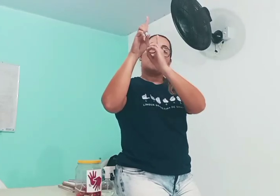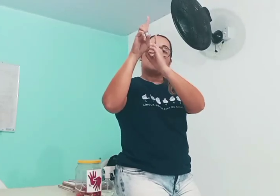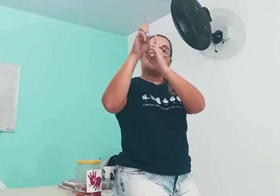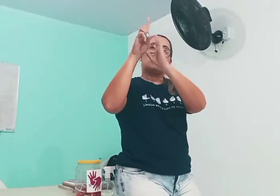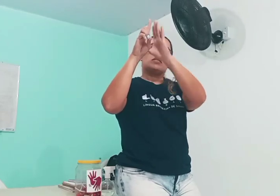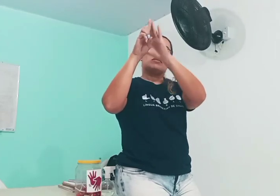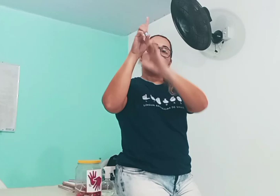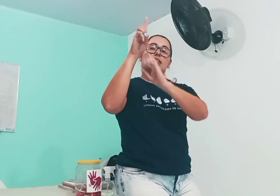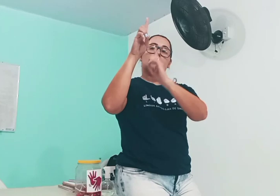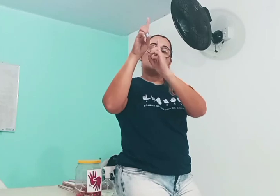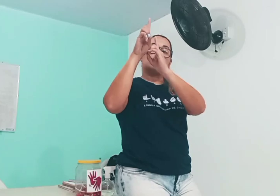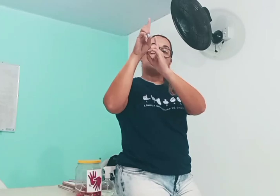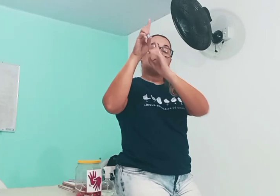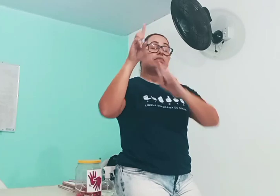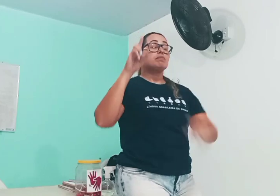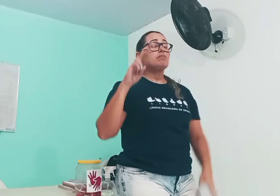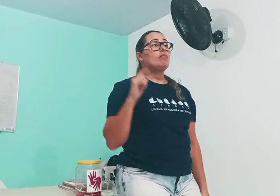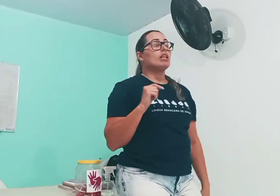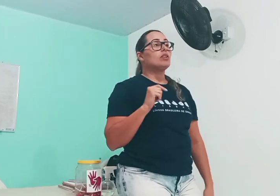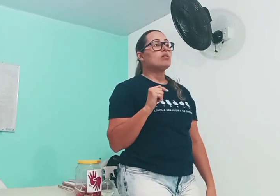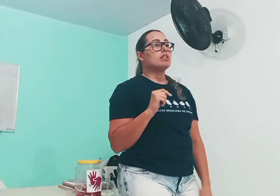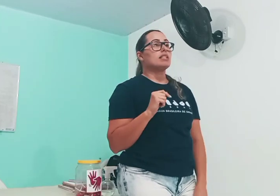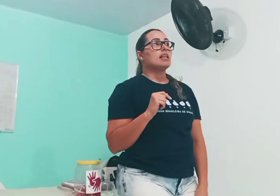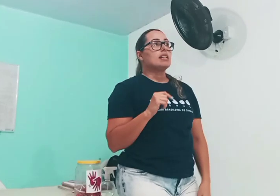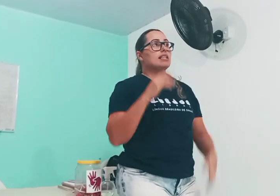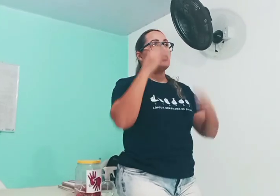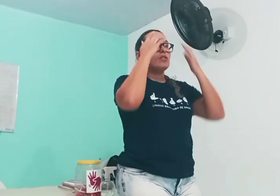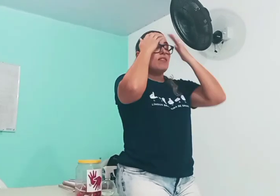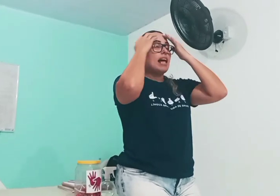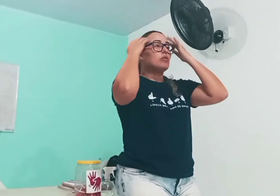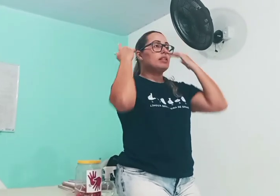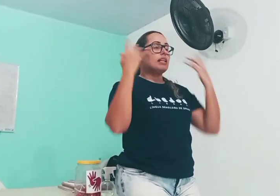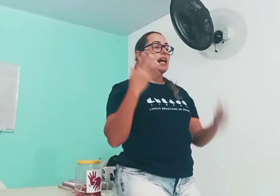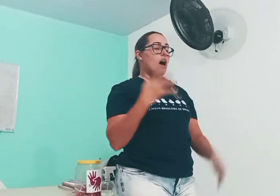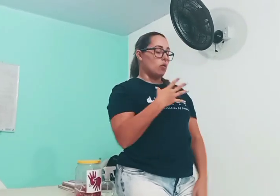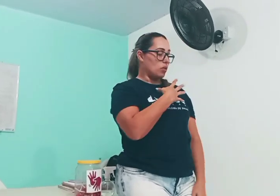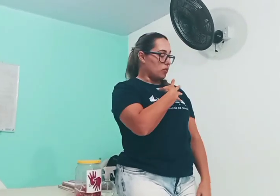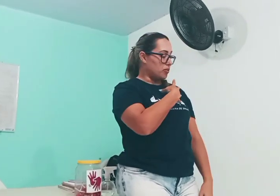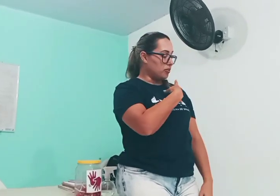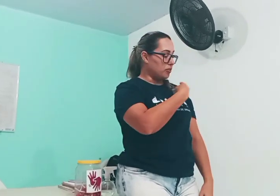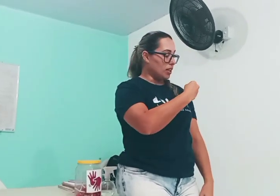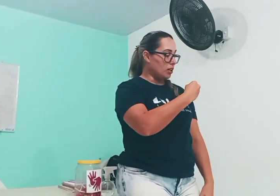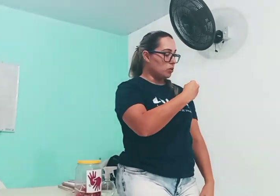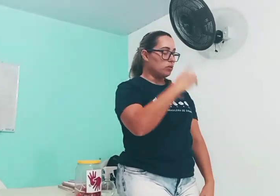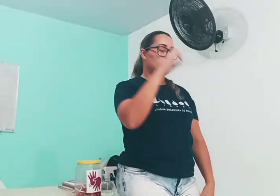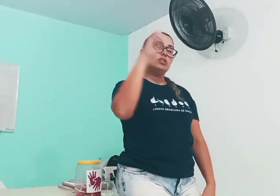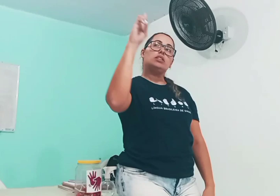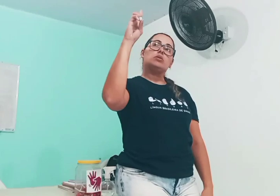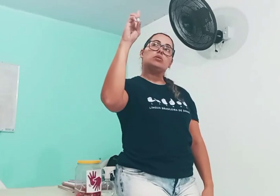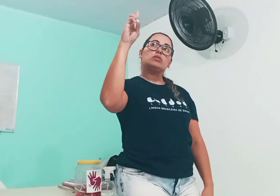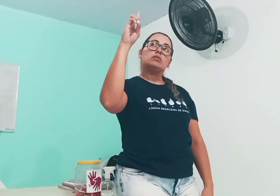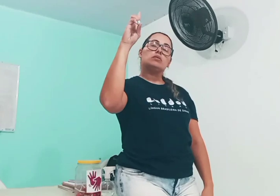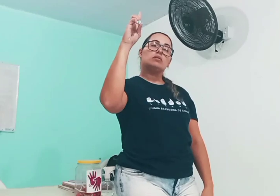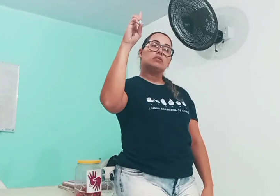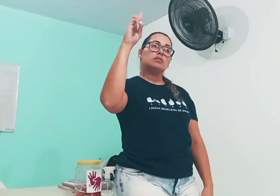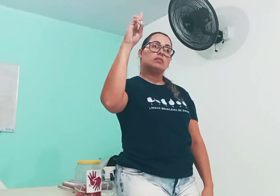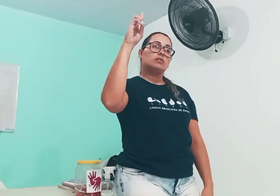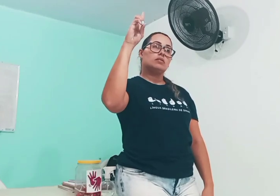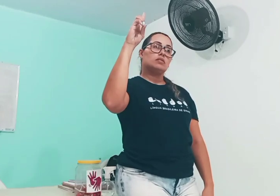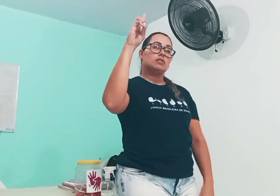Eu prefiro fazer assim. Então, assim, se a gente fosse falar no literal, Filho de Deus. É